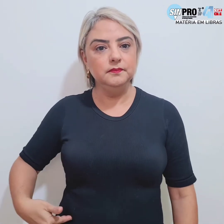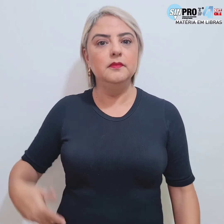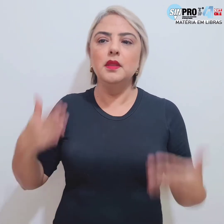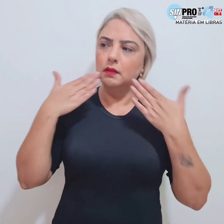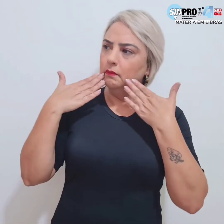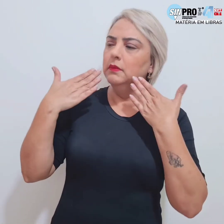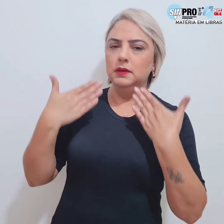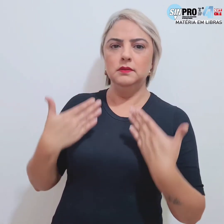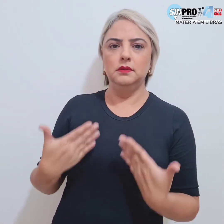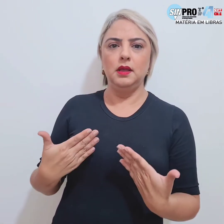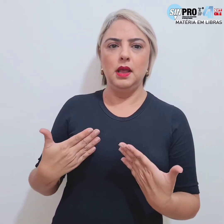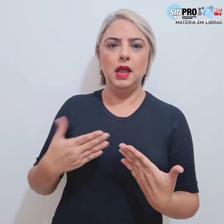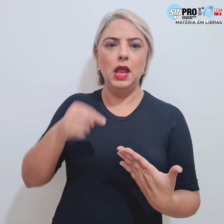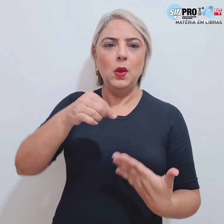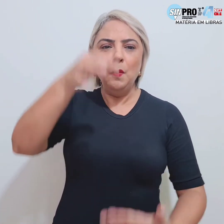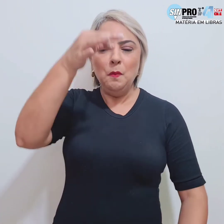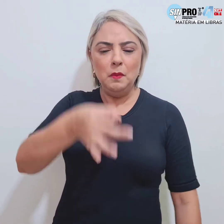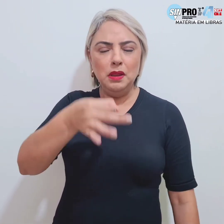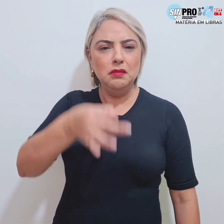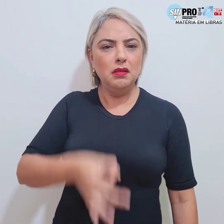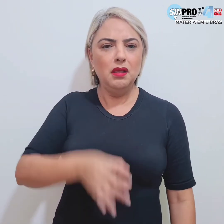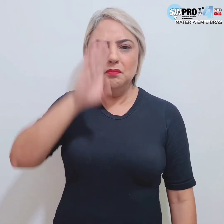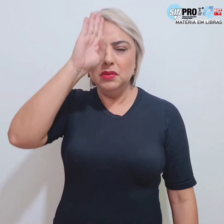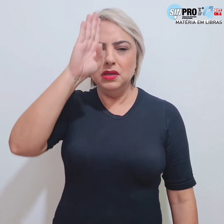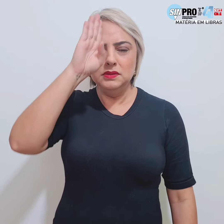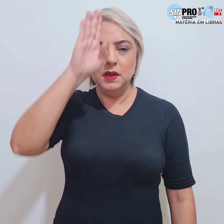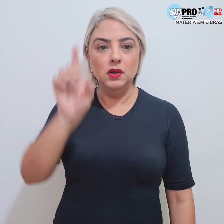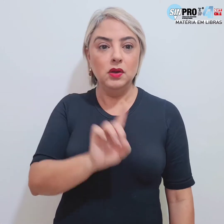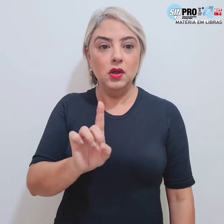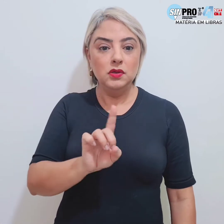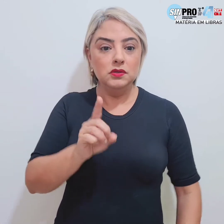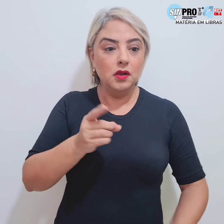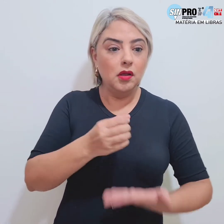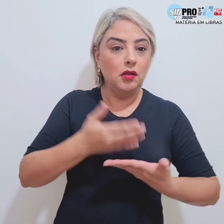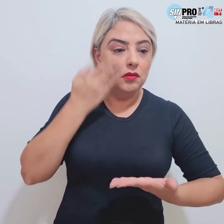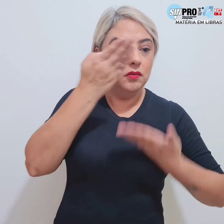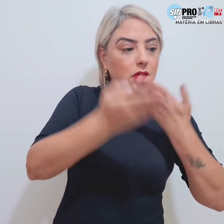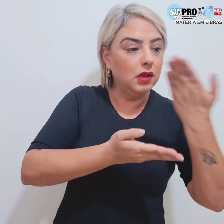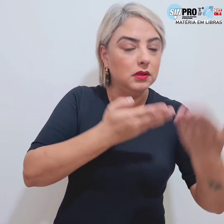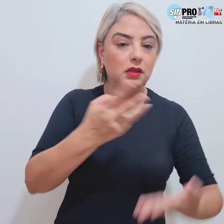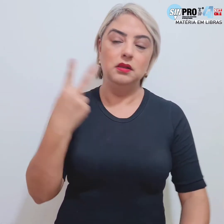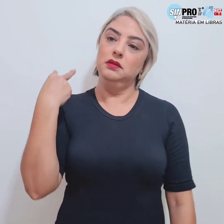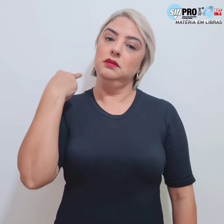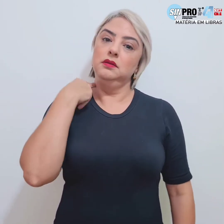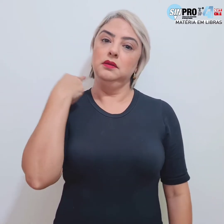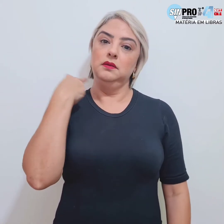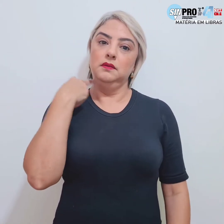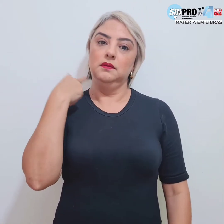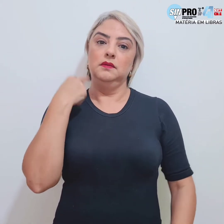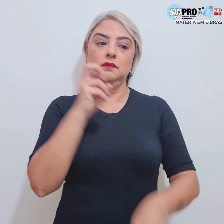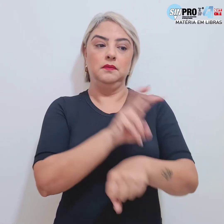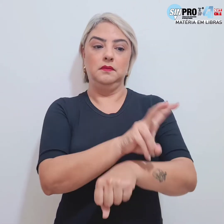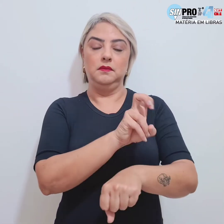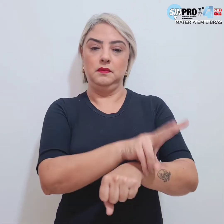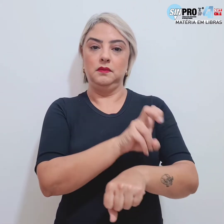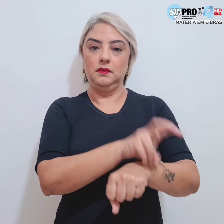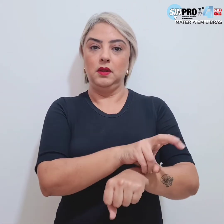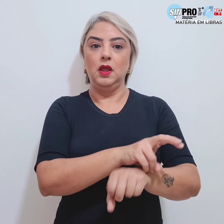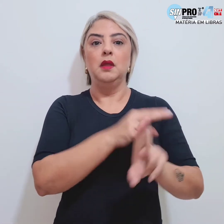apresentaram como essenciais, não só no atendimento às vítimas do vírus pelo Sistema Único